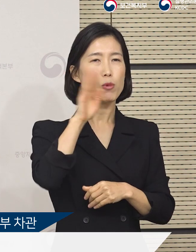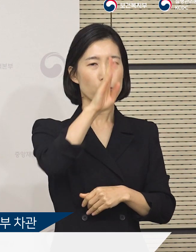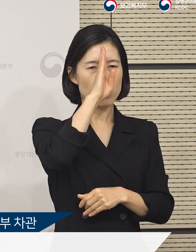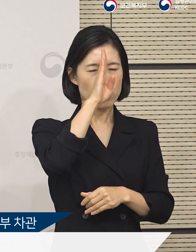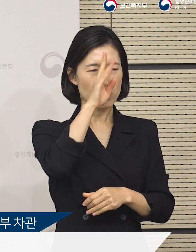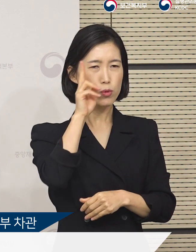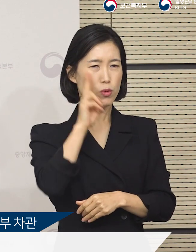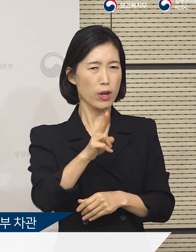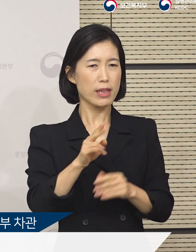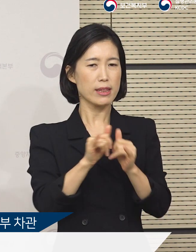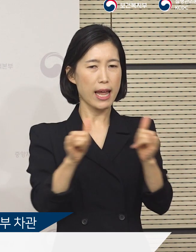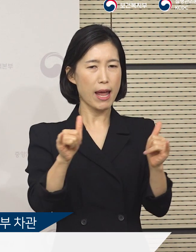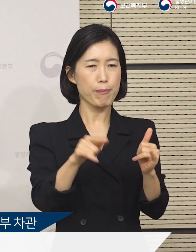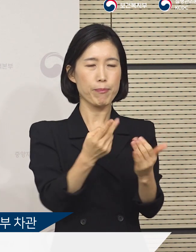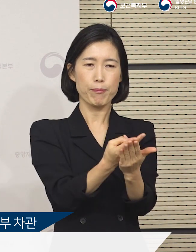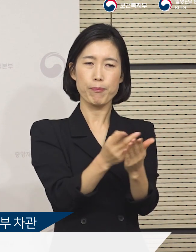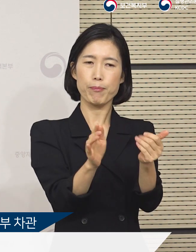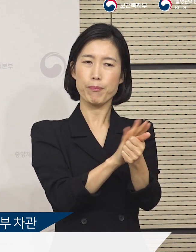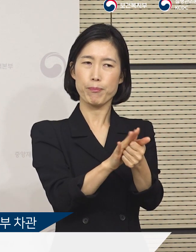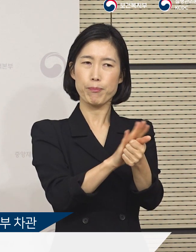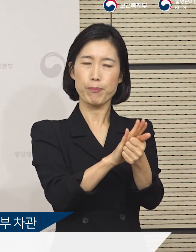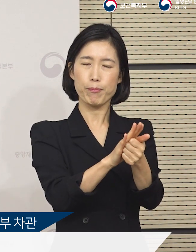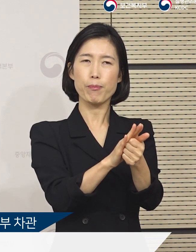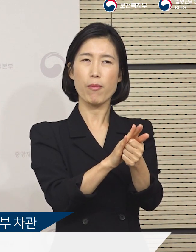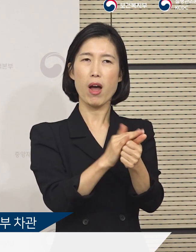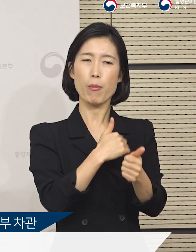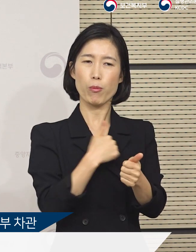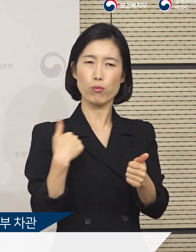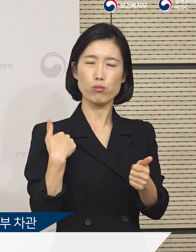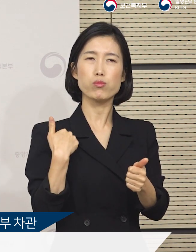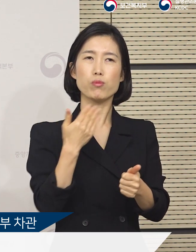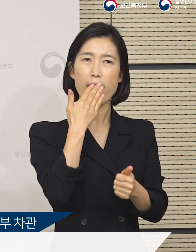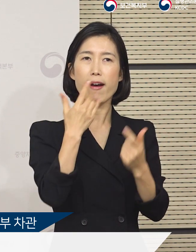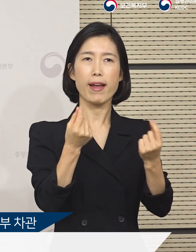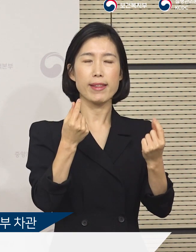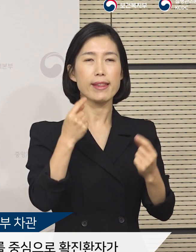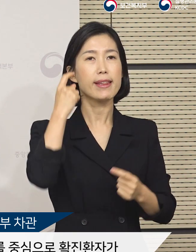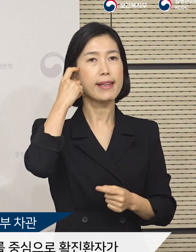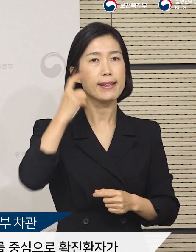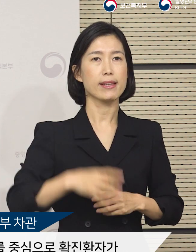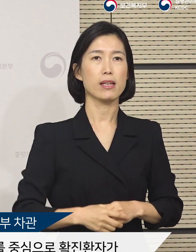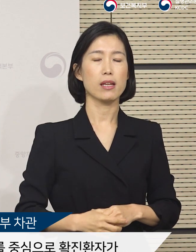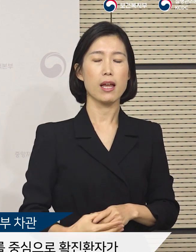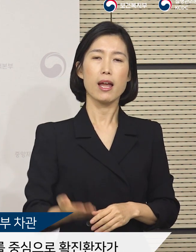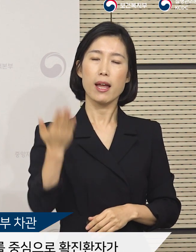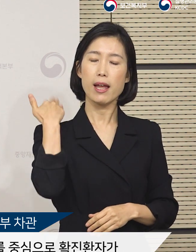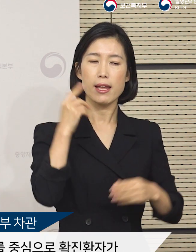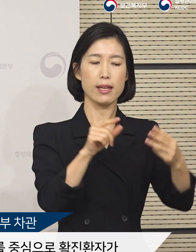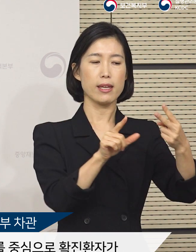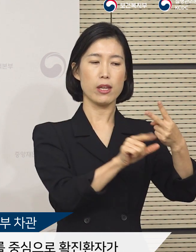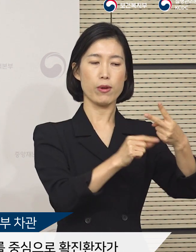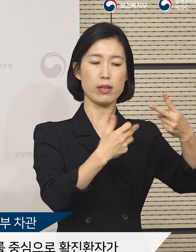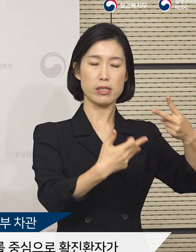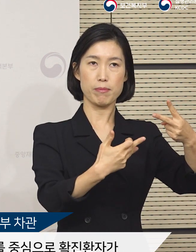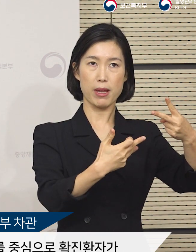대한 안정적인 치료가 가능할 것으로 평가됩니다. 지난 2월